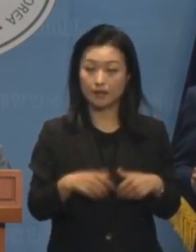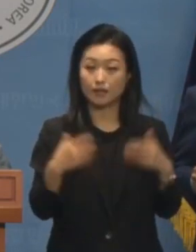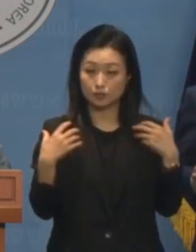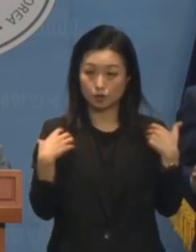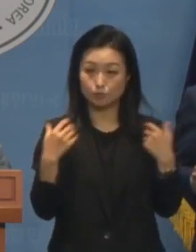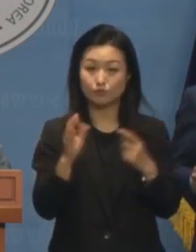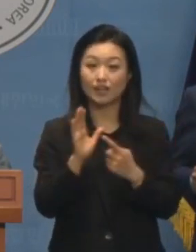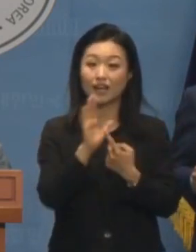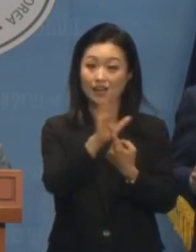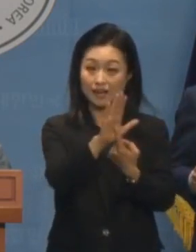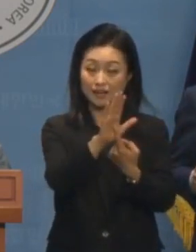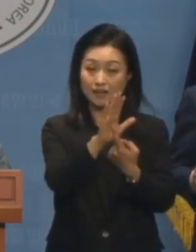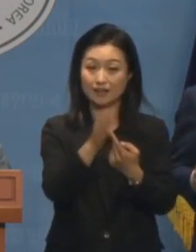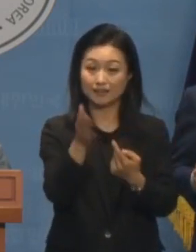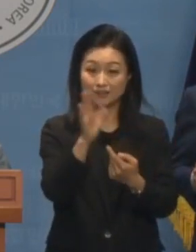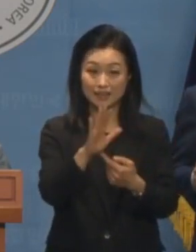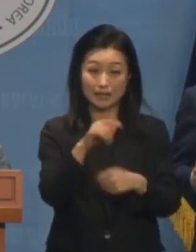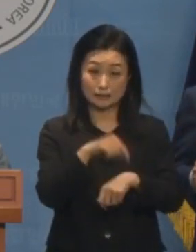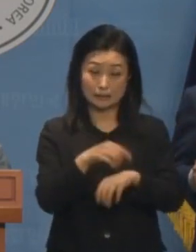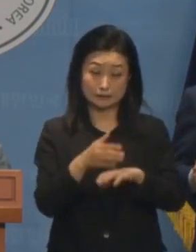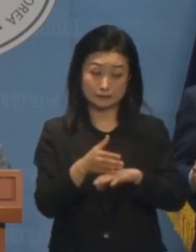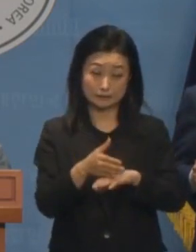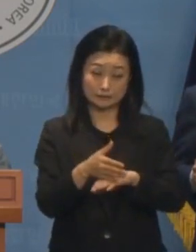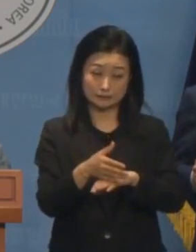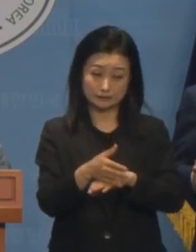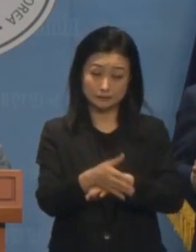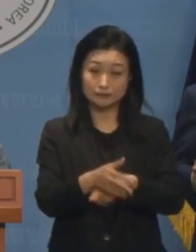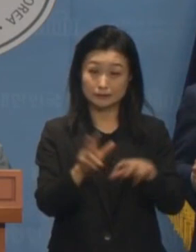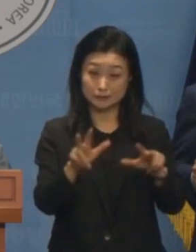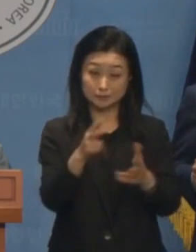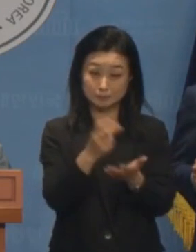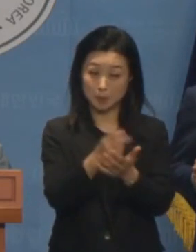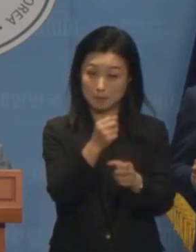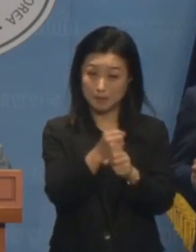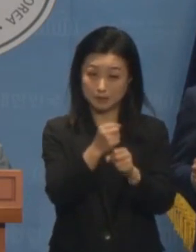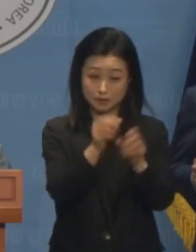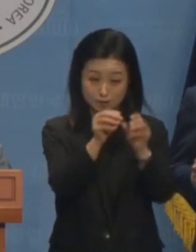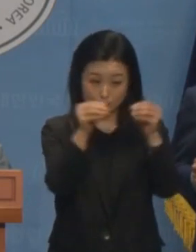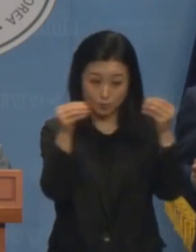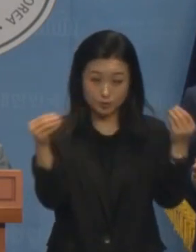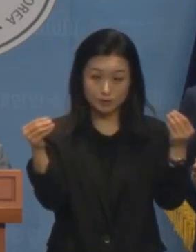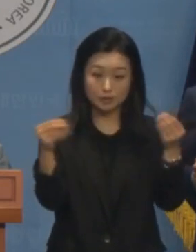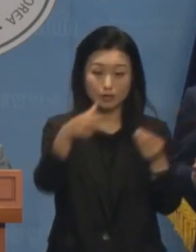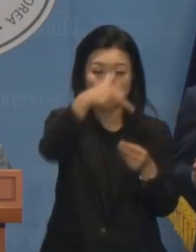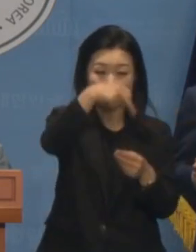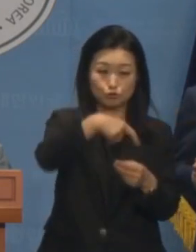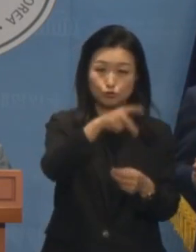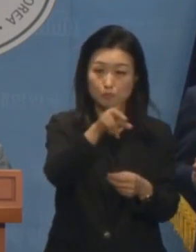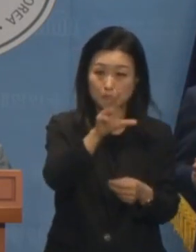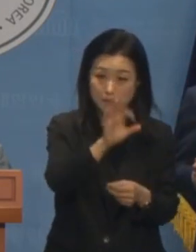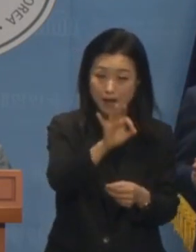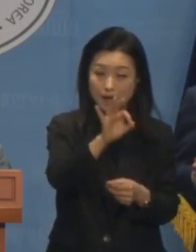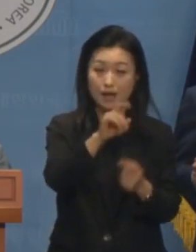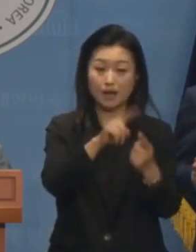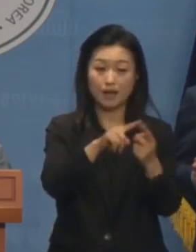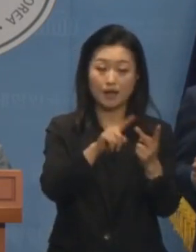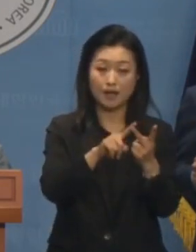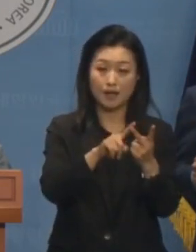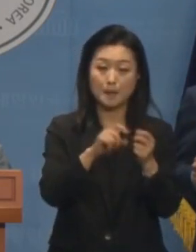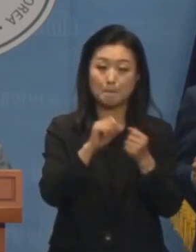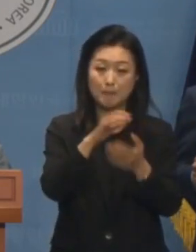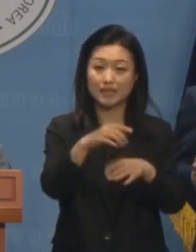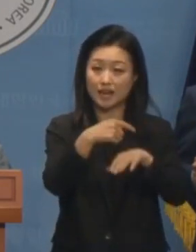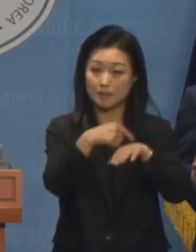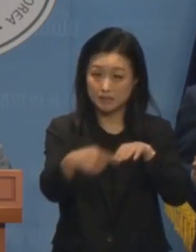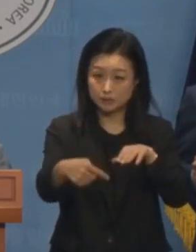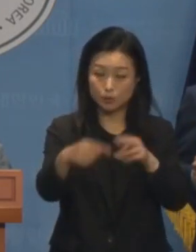시간을 끌어놓고 이제야 내놓은 플랫폼법에는 결국 쿠팡, 배달의 민족, TMF와 같은 독과점 기업들이 빠져